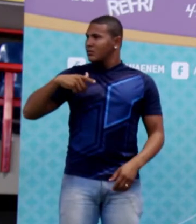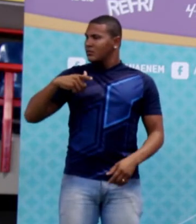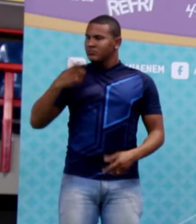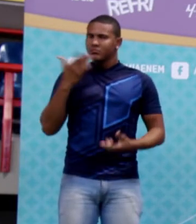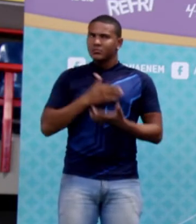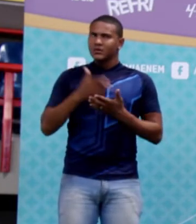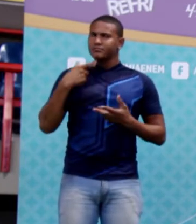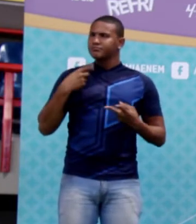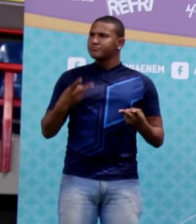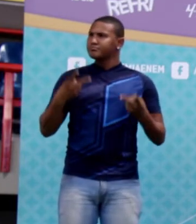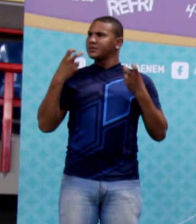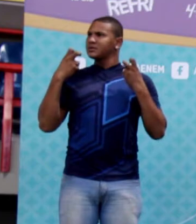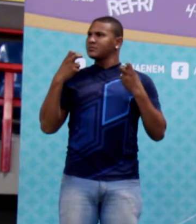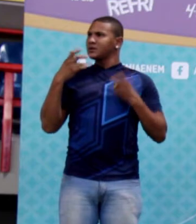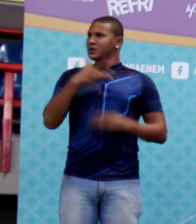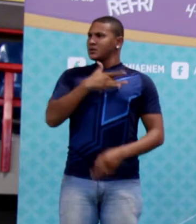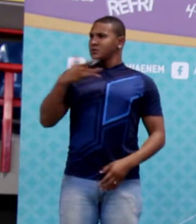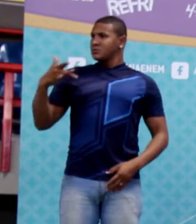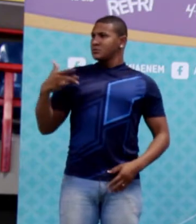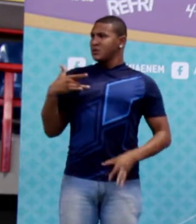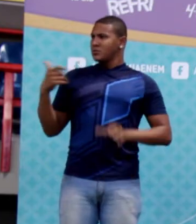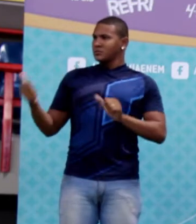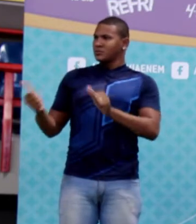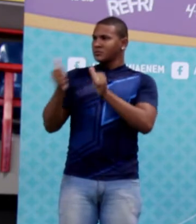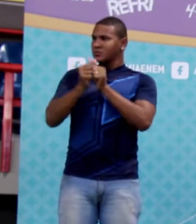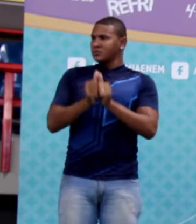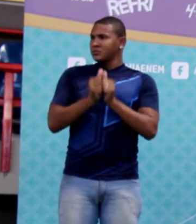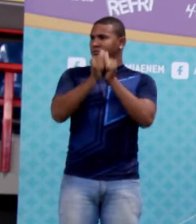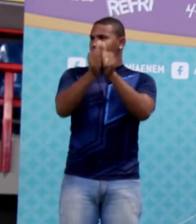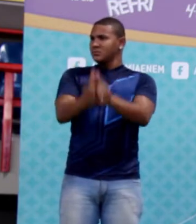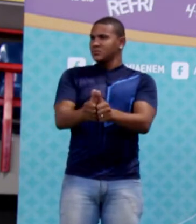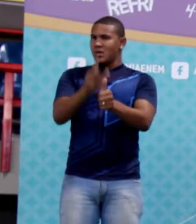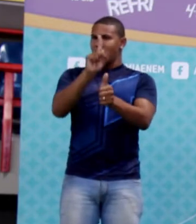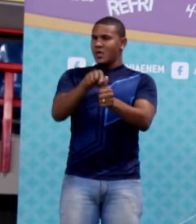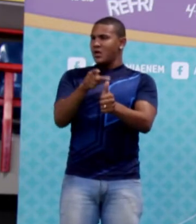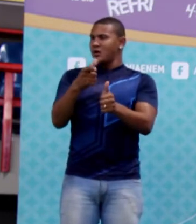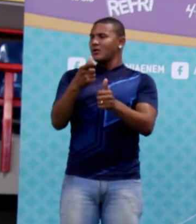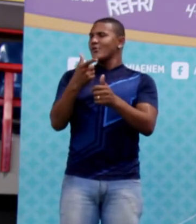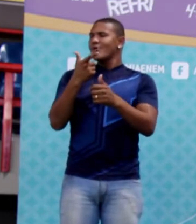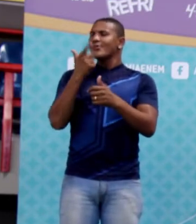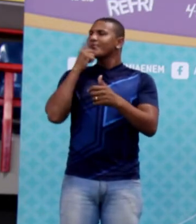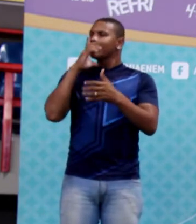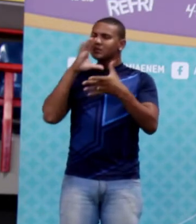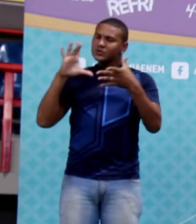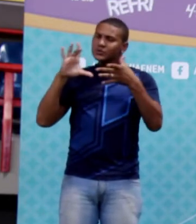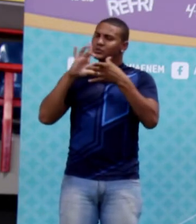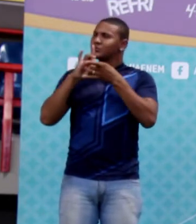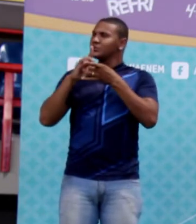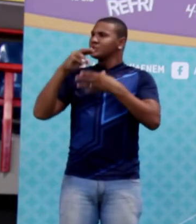saúde caminhava lado a lado com a atividade física. E aí,